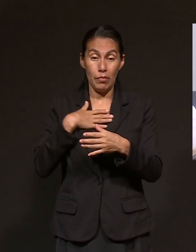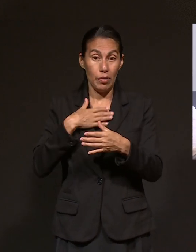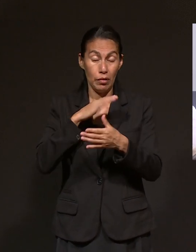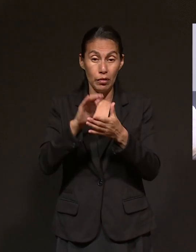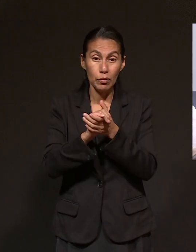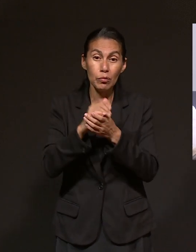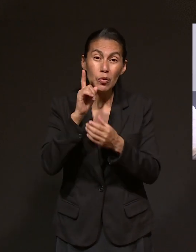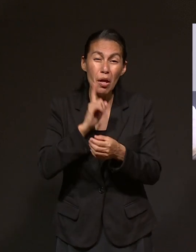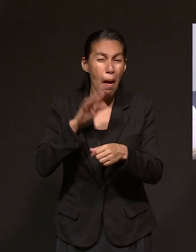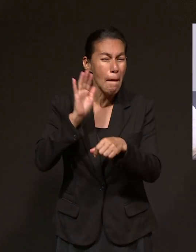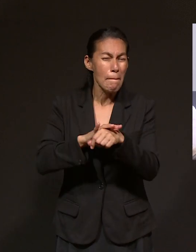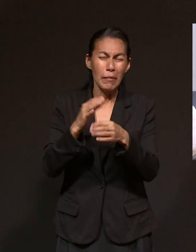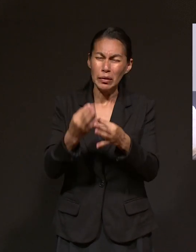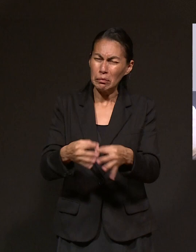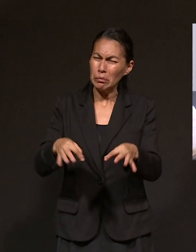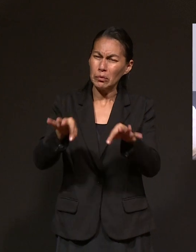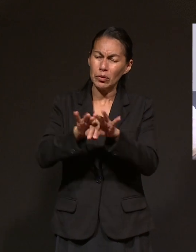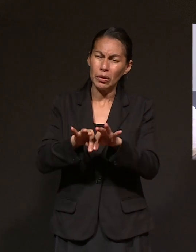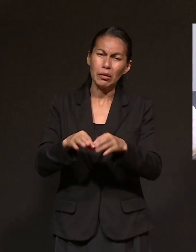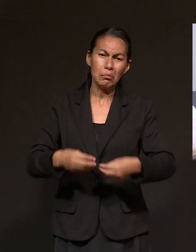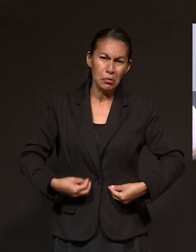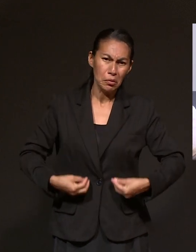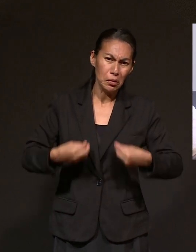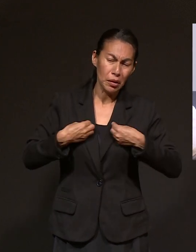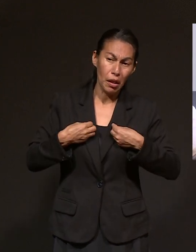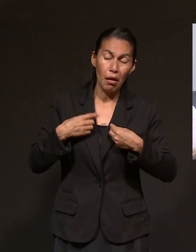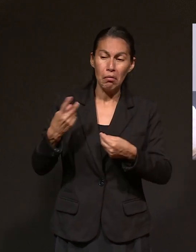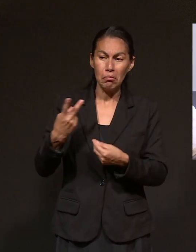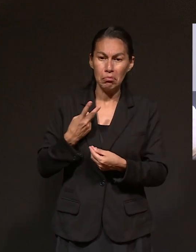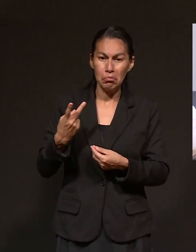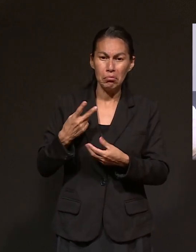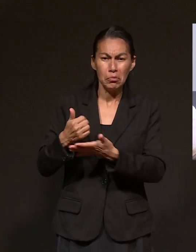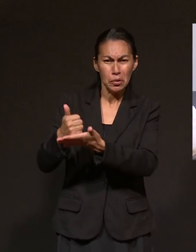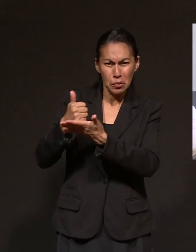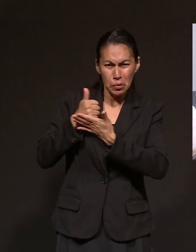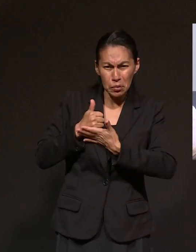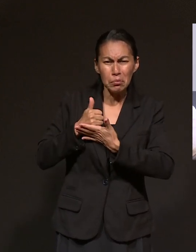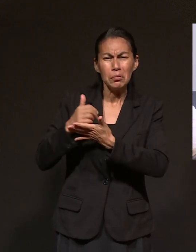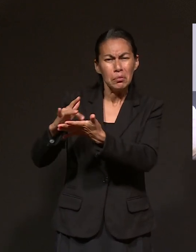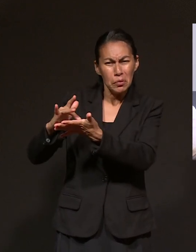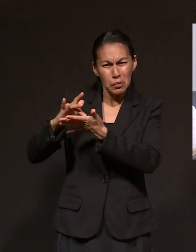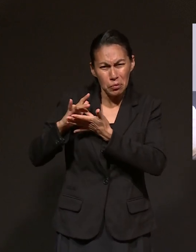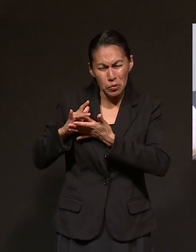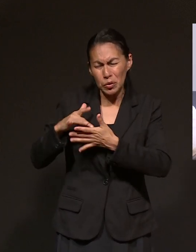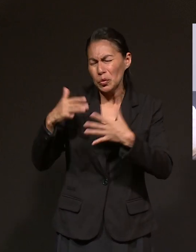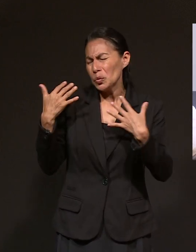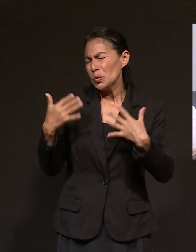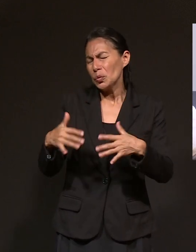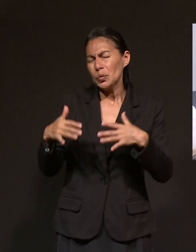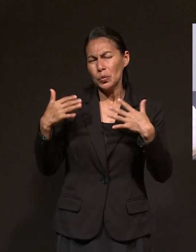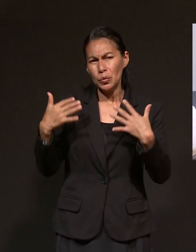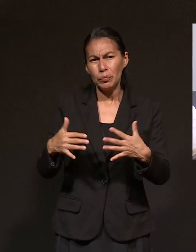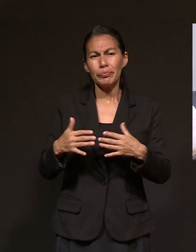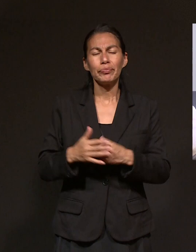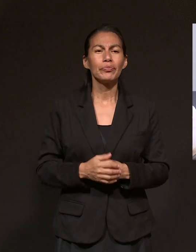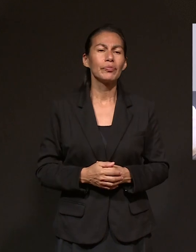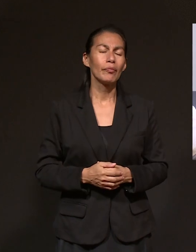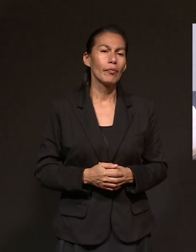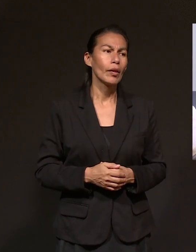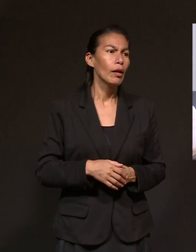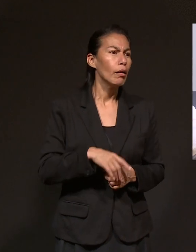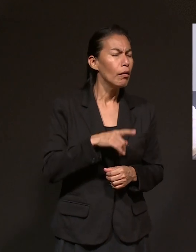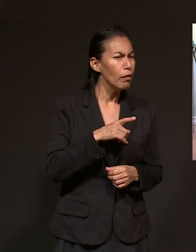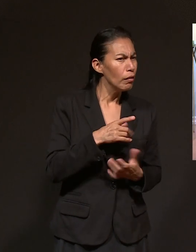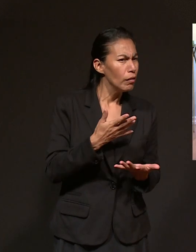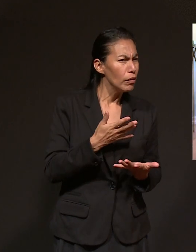más importante en mi vida de casado. Ella me ha fortalecido en muchos aspectos. En muchos aspectos.